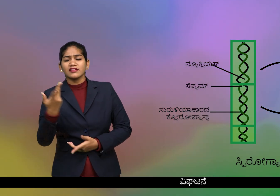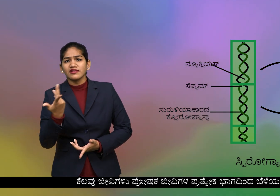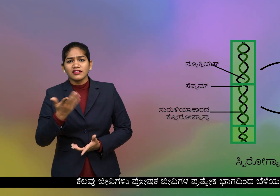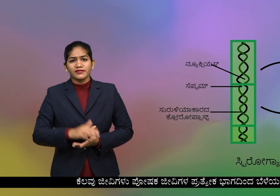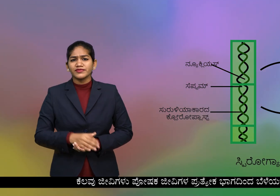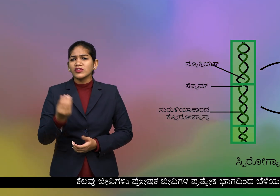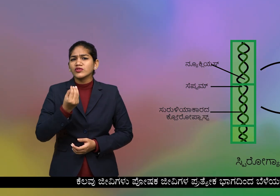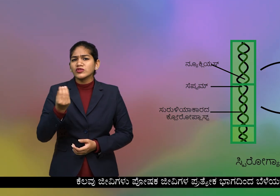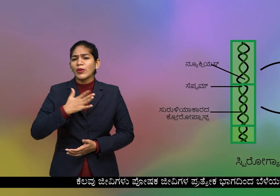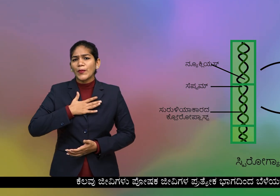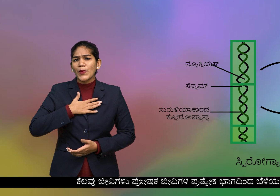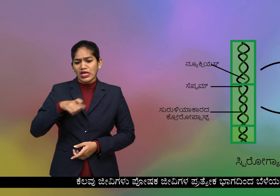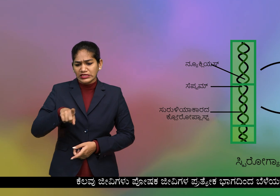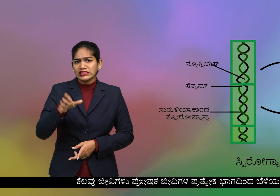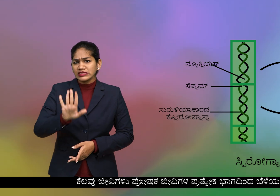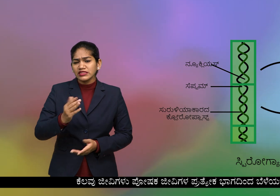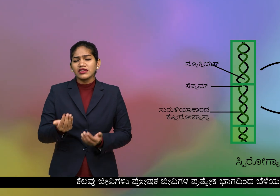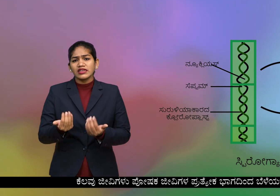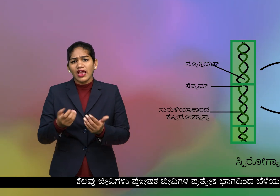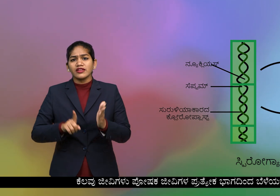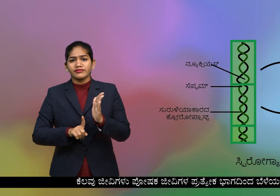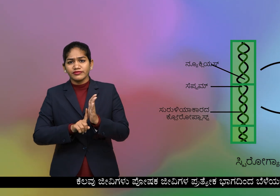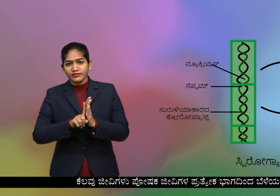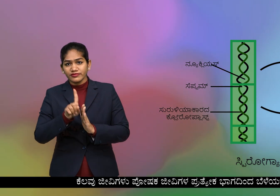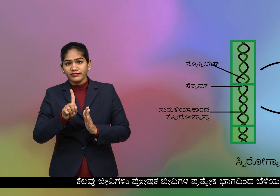ಕೆಲವು ಜೀವಿಗಳು ಪೋಷಕ ಜೀವಿಗಳ ಪ್ರತ್ಯೇಕ ಭಾಗದಿಂದ ಬೆಳೆಯಬಹುದು.